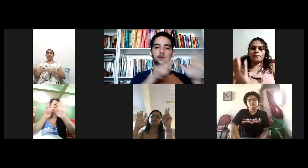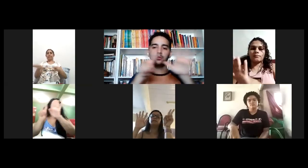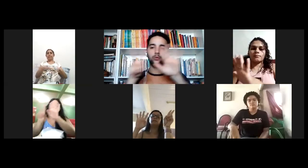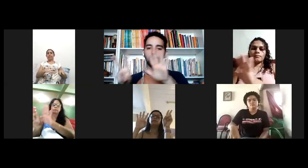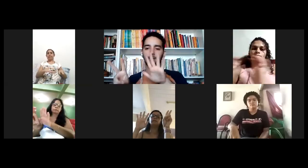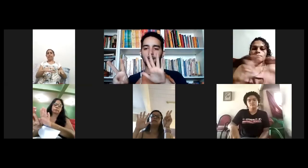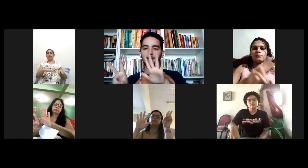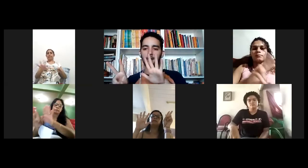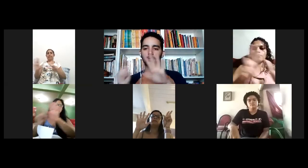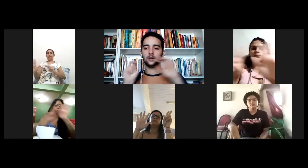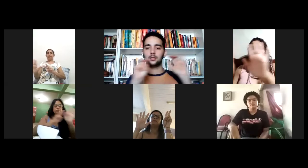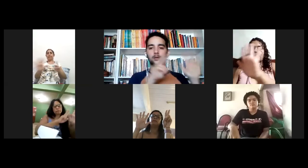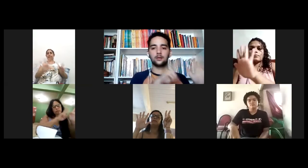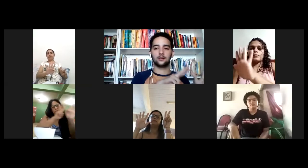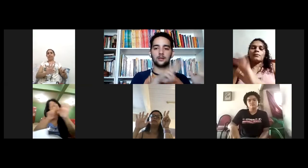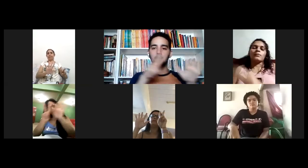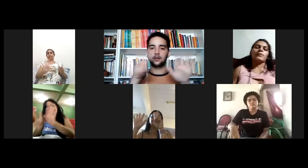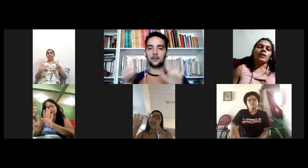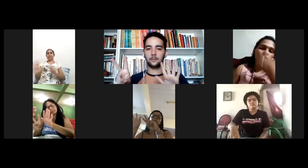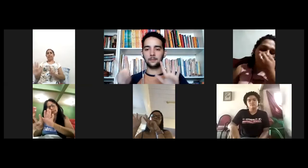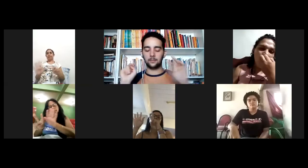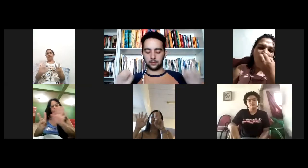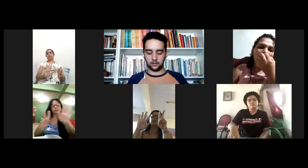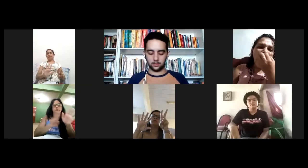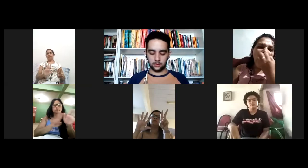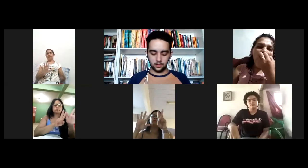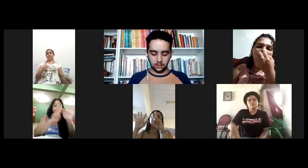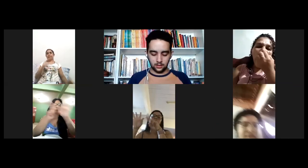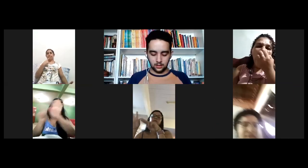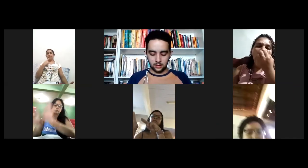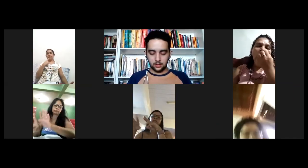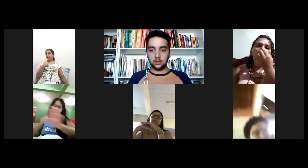Semana 5 e 2, que é 7, né? Semana.